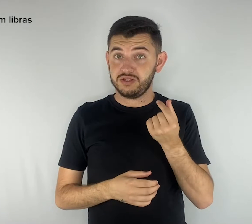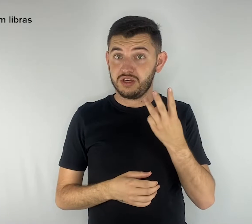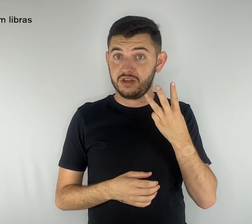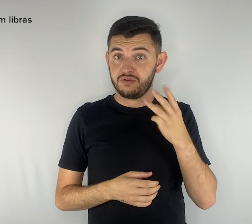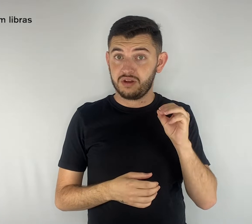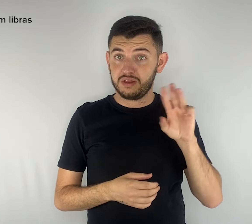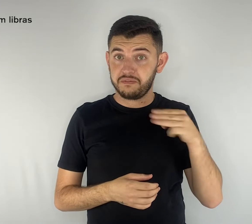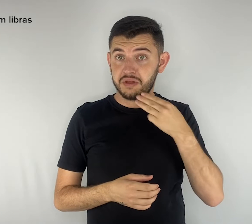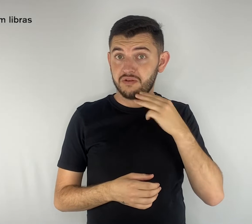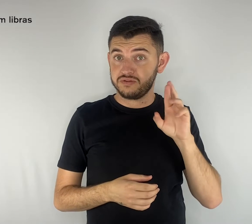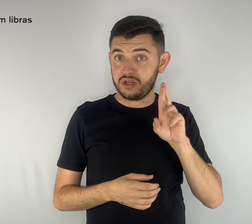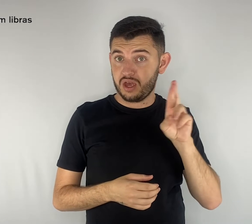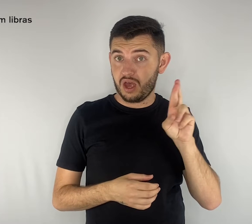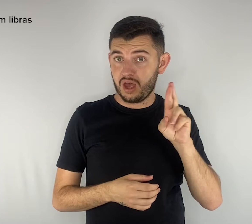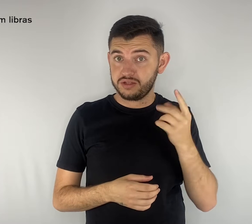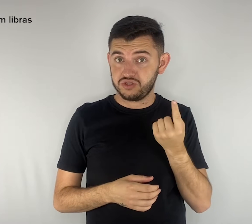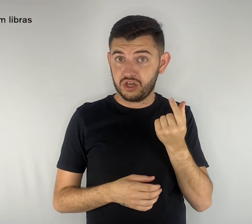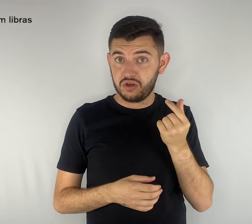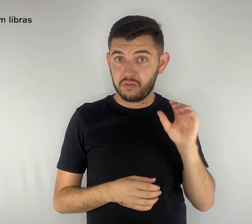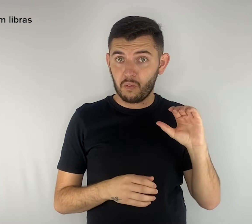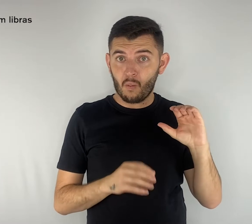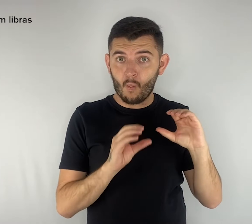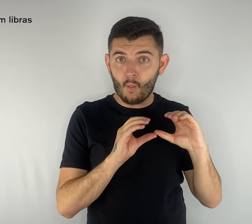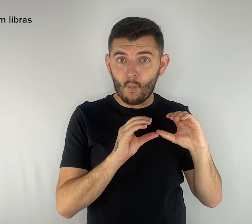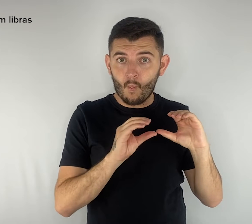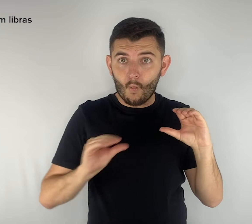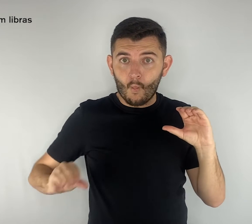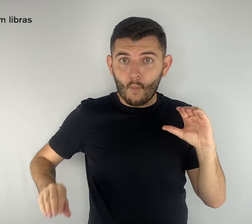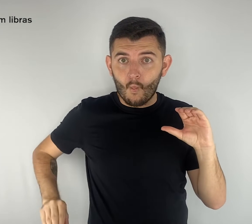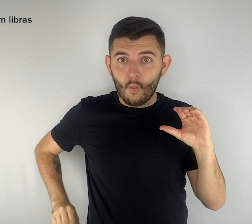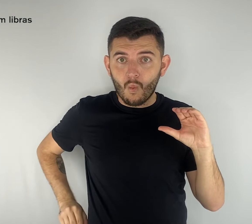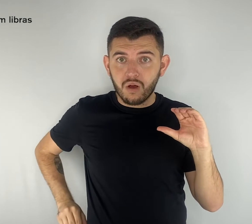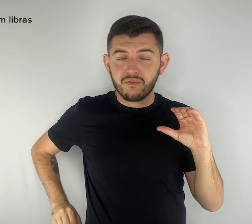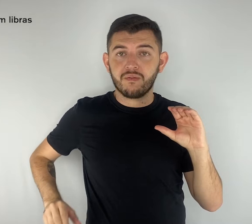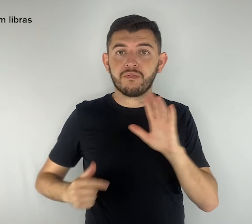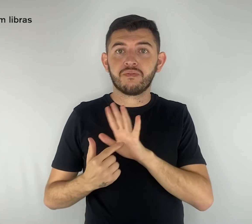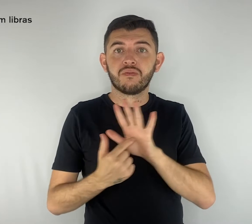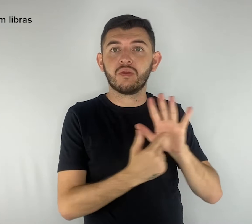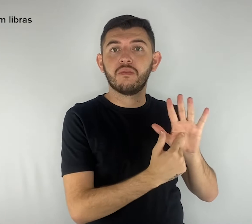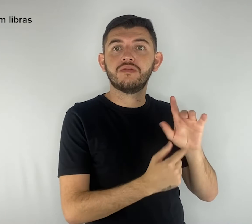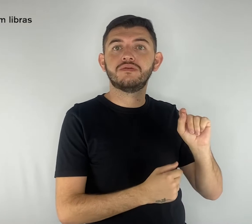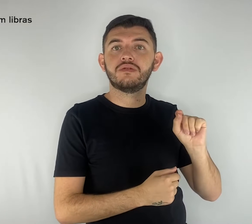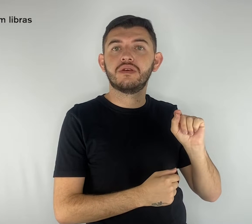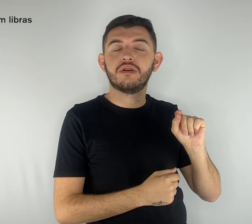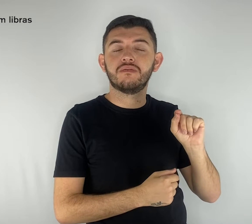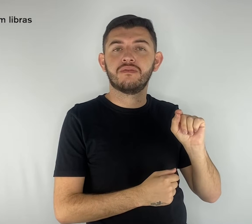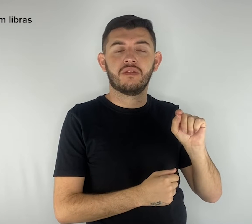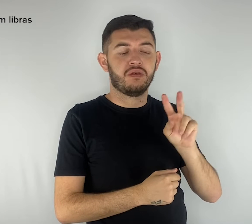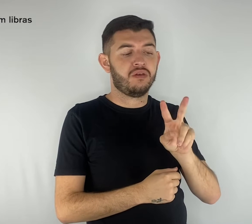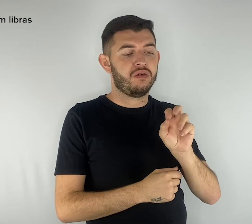Desvio de 30 milhões de reais das creches aprofunda a voucherização da educação infantil. O